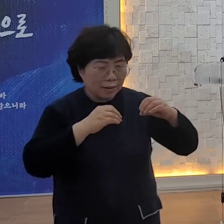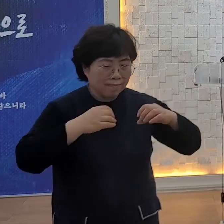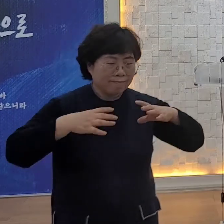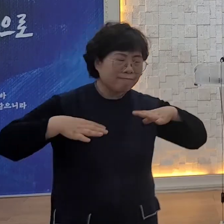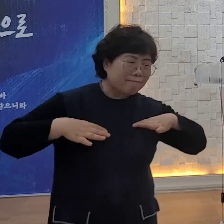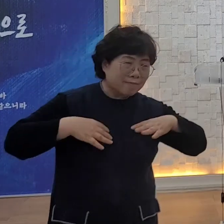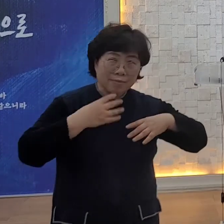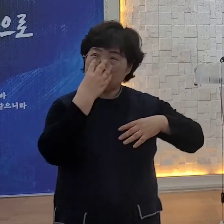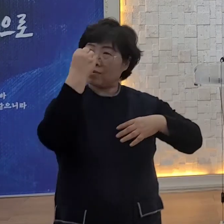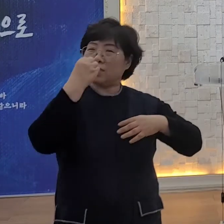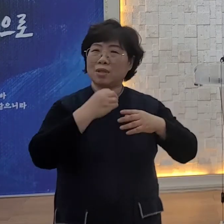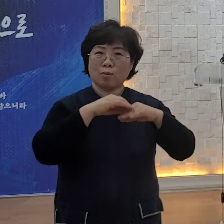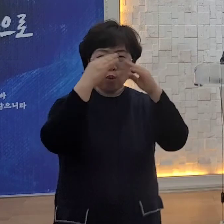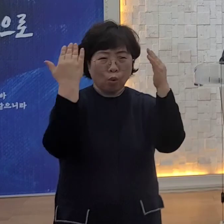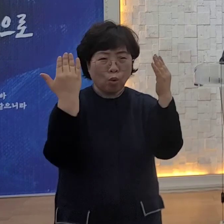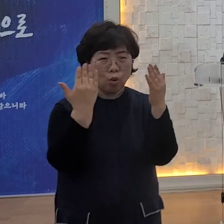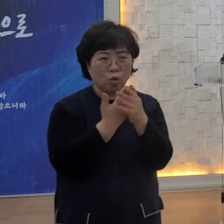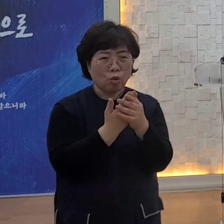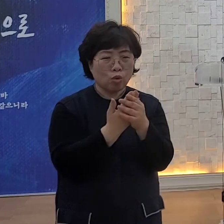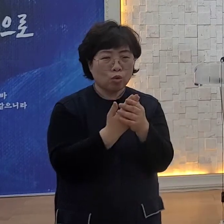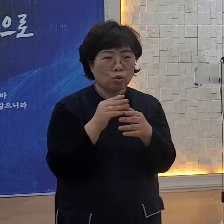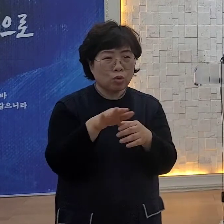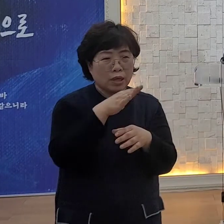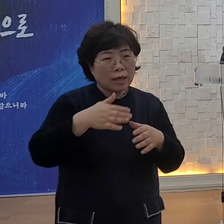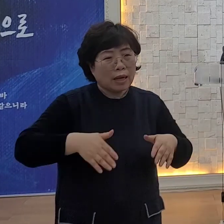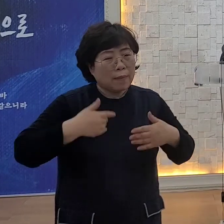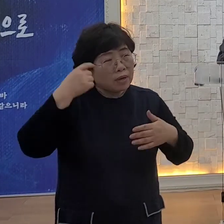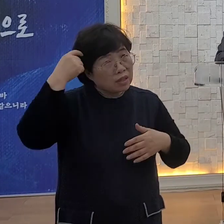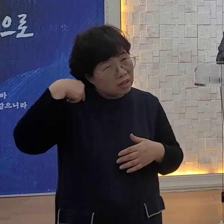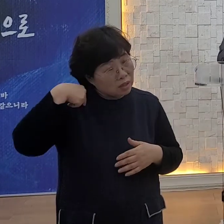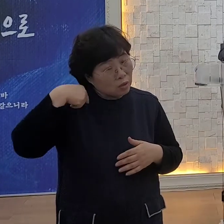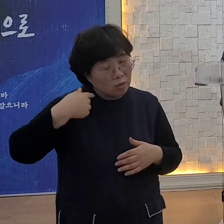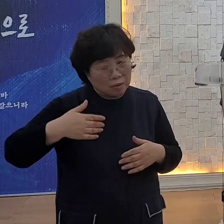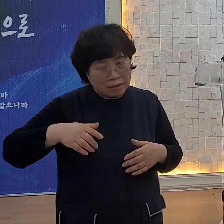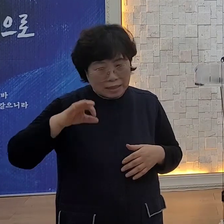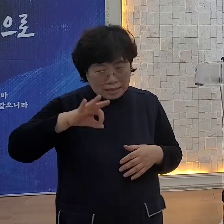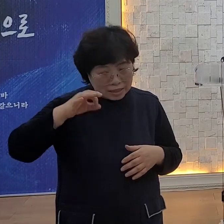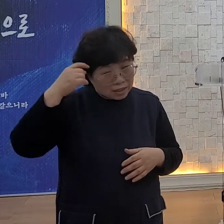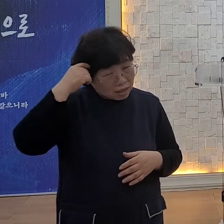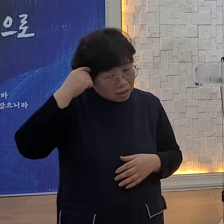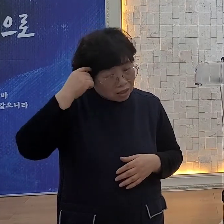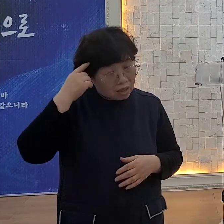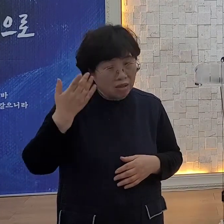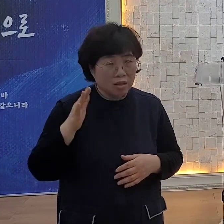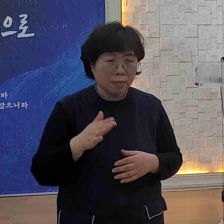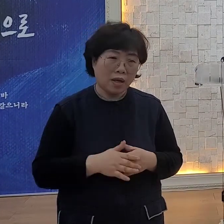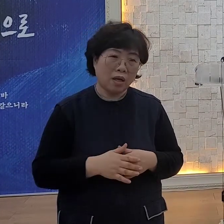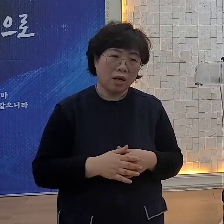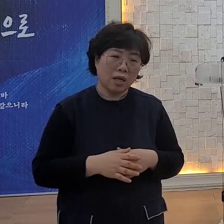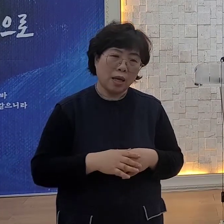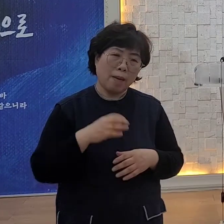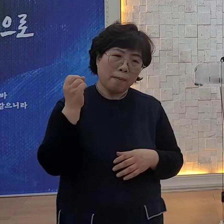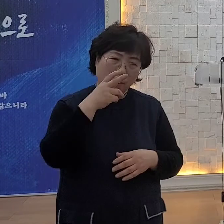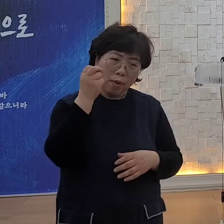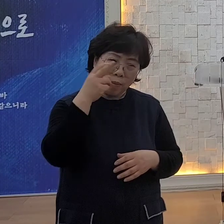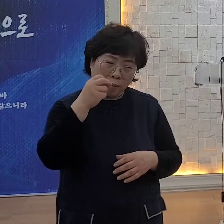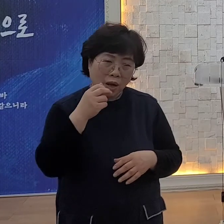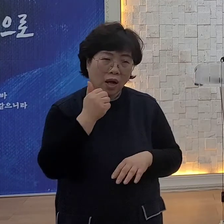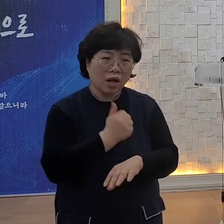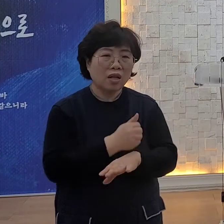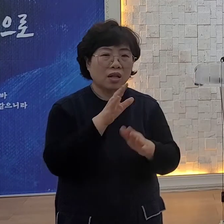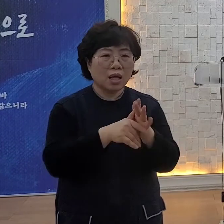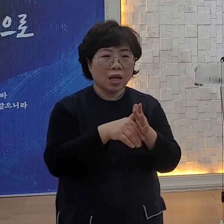오늘 여기에 적혀있는 이 별것 아닌 것들이 많이 있는데 이런 것들은 괜찮다 생각하고 계속하면 어떻게 될까요? 나도 모르게